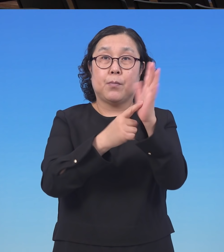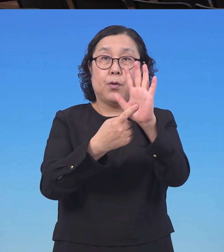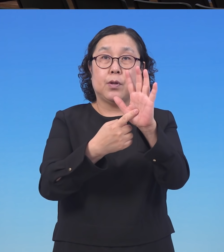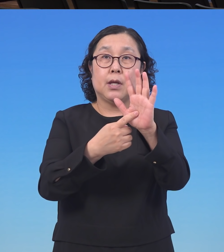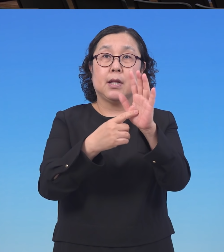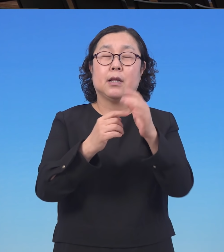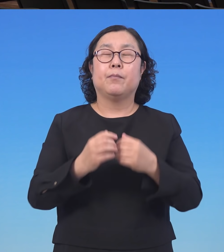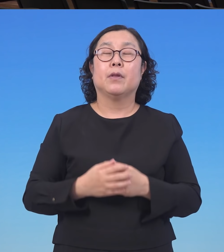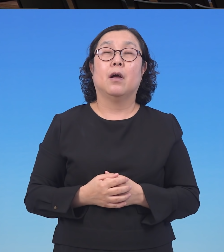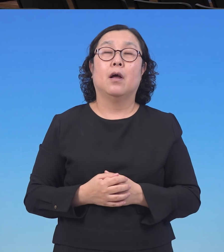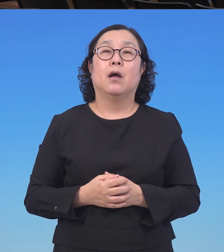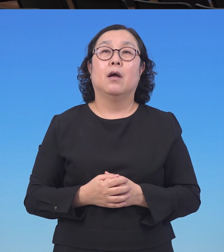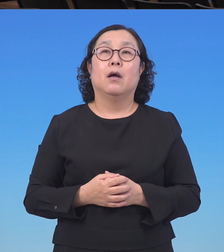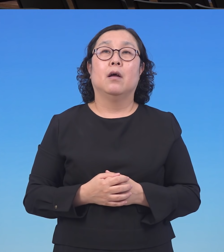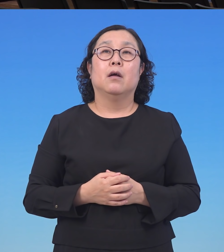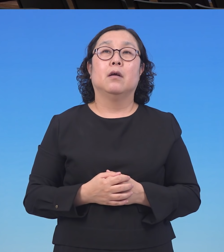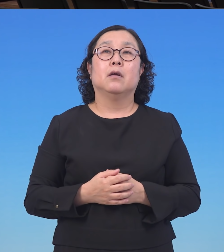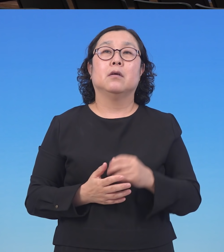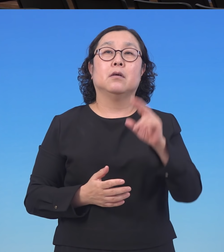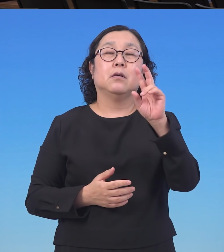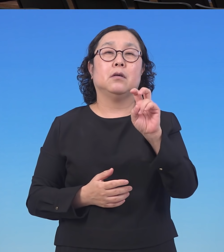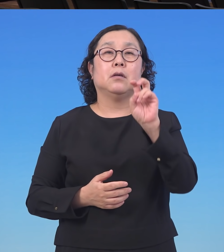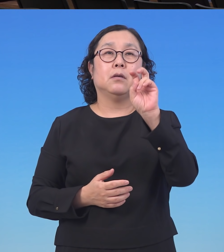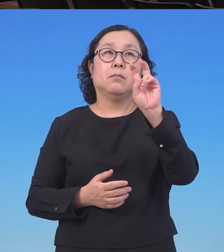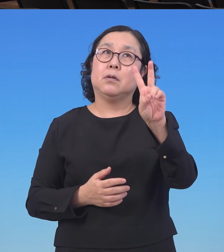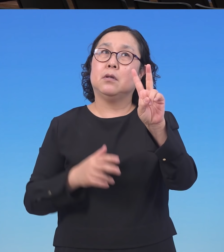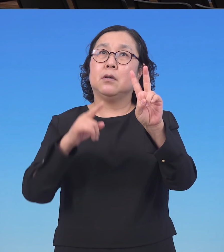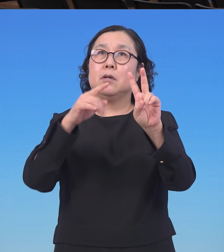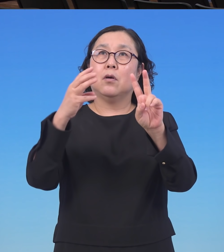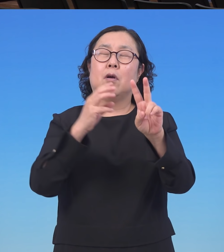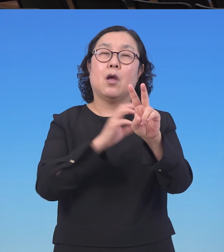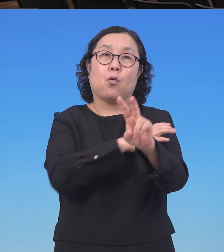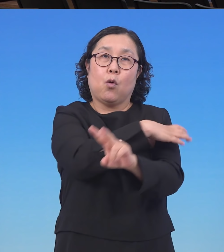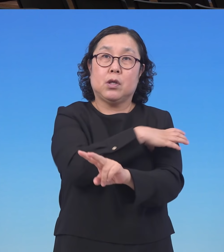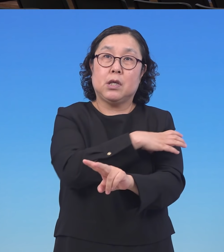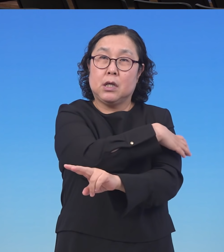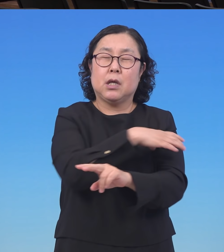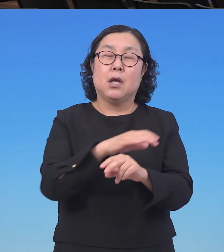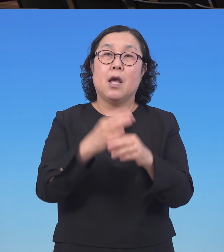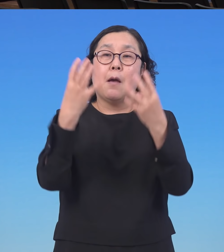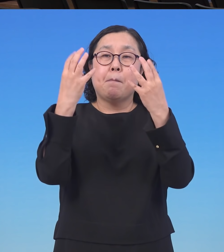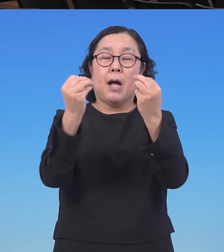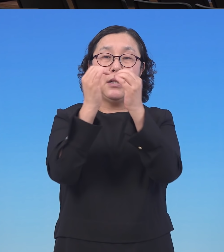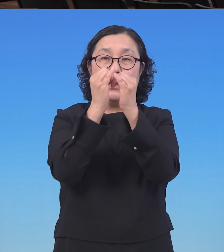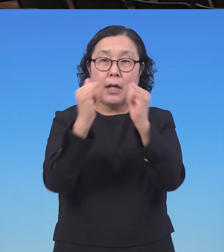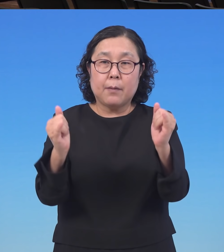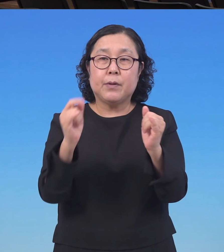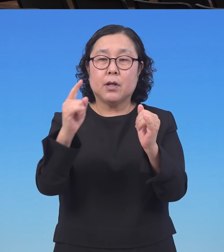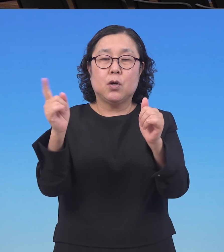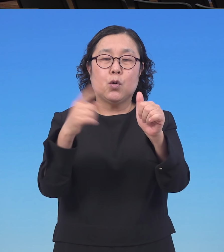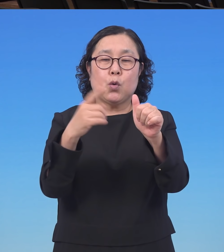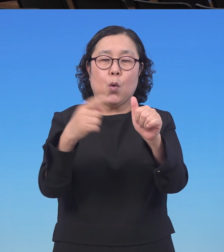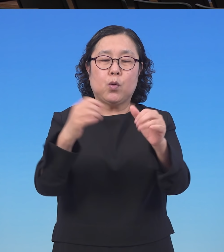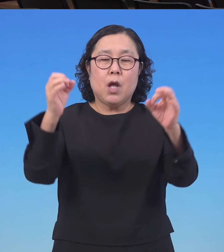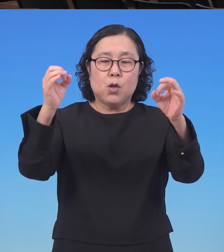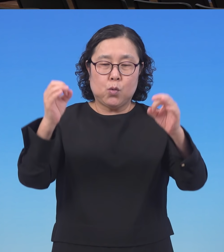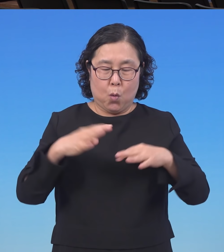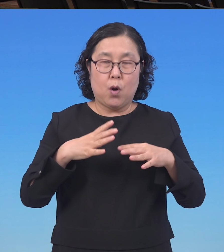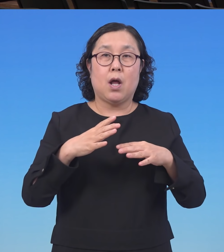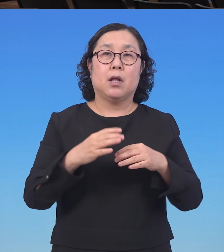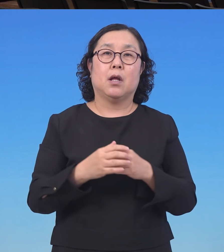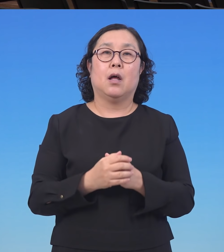권위라는 표현이 나오는데, 여기서 주목해야 되는 거는요, 22절 앞부분에 나오는 이 부분을 보십시오. 뭇 사람이 그의